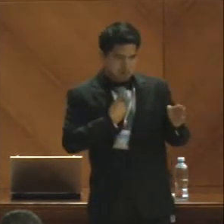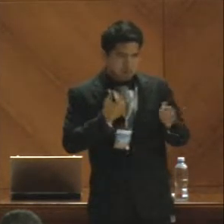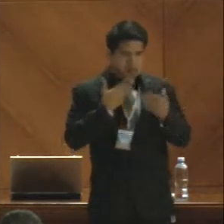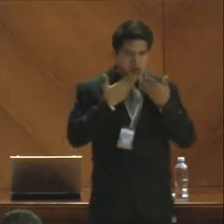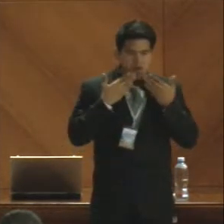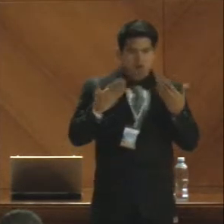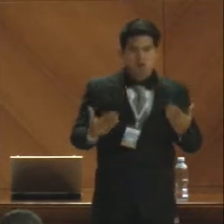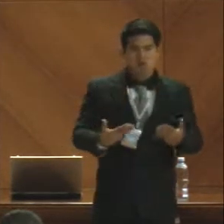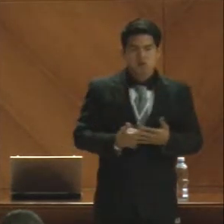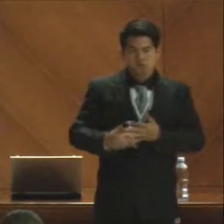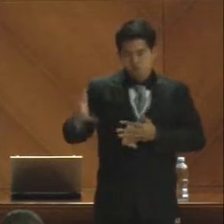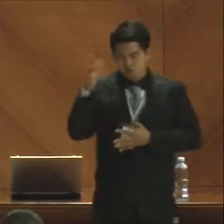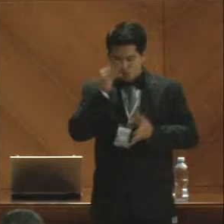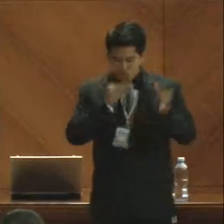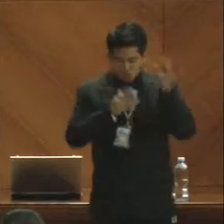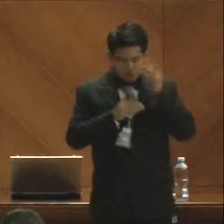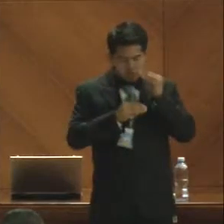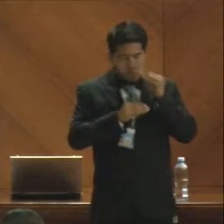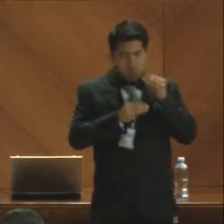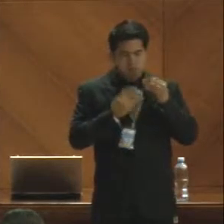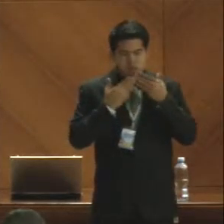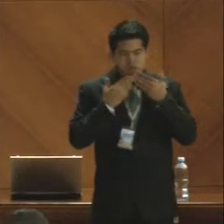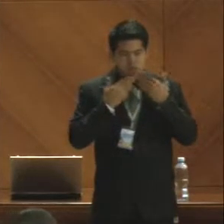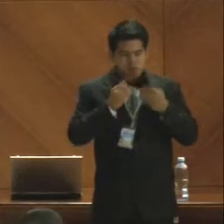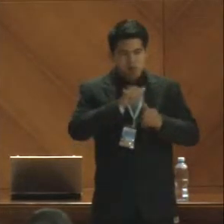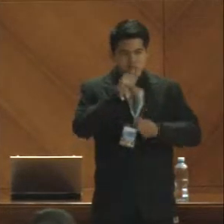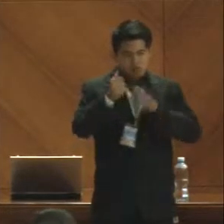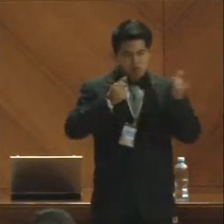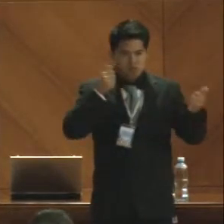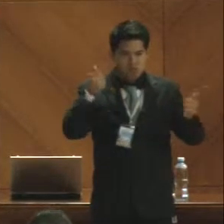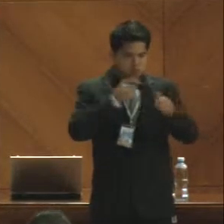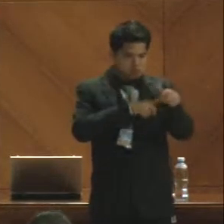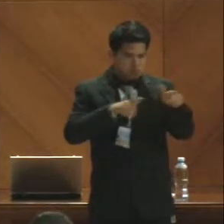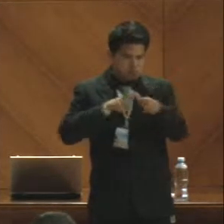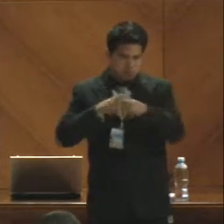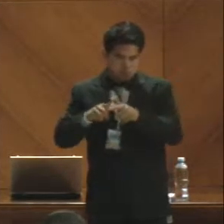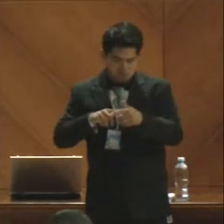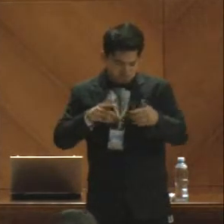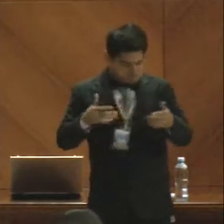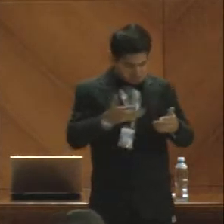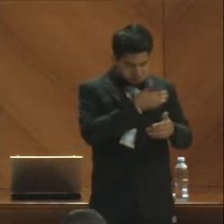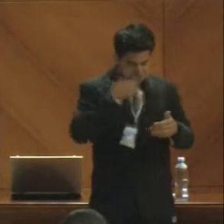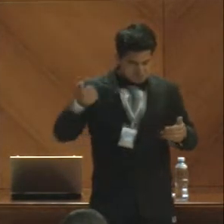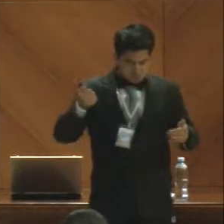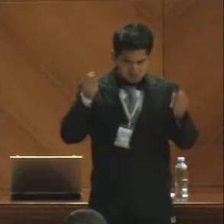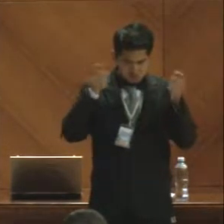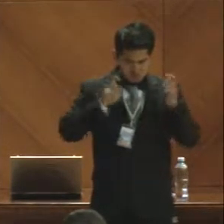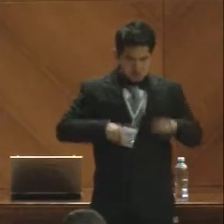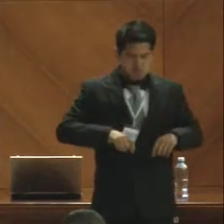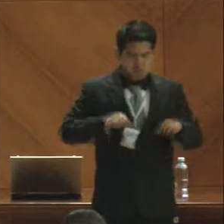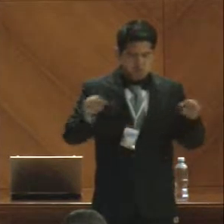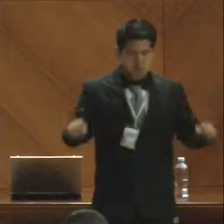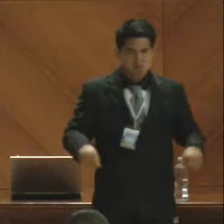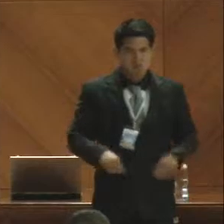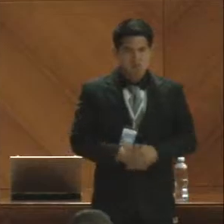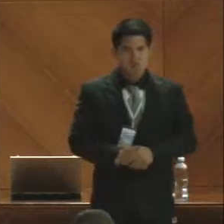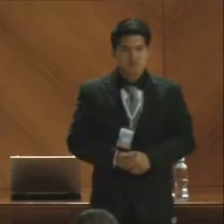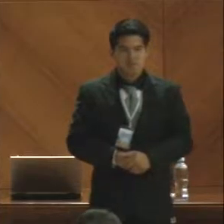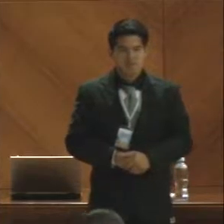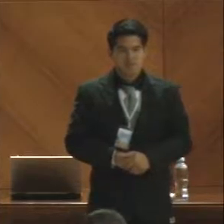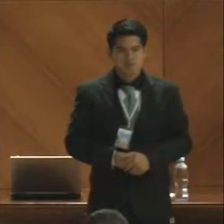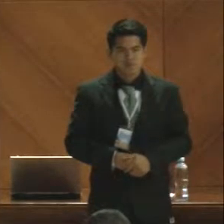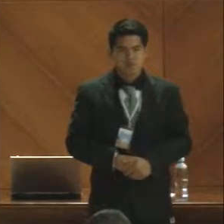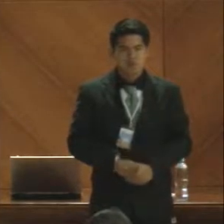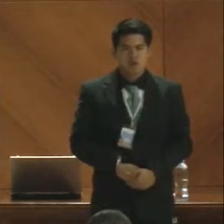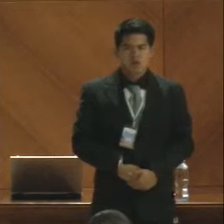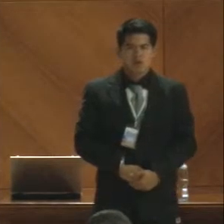nosotros aprender cómo funcionan los sistemas que hicieron en otras partes del mundo y mejorarlos. ¿Sí? Es importantísimo, el código fuente es entendible por las